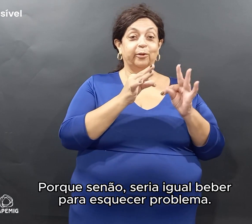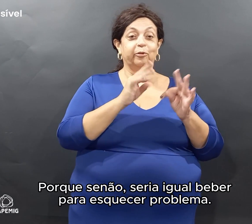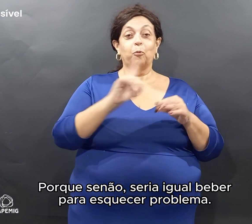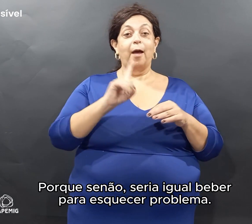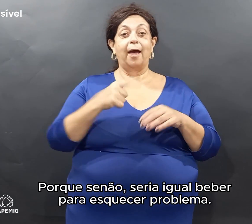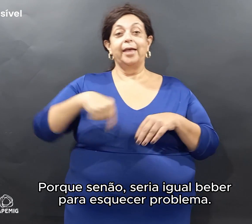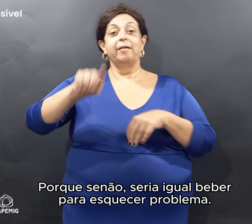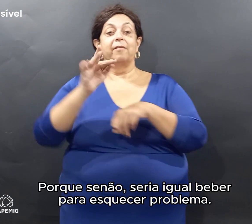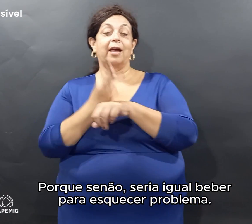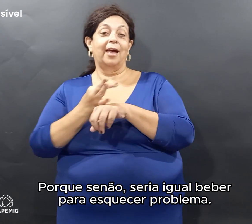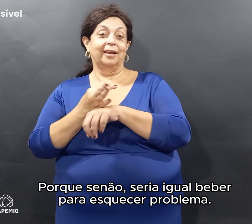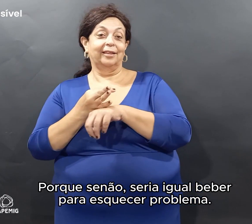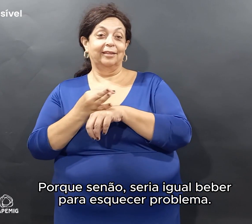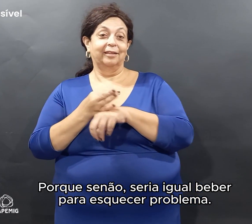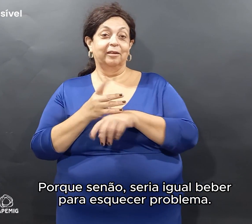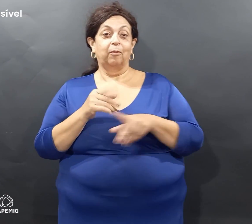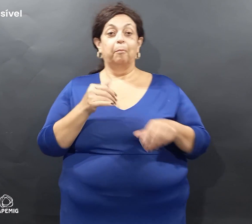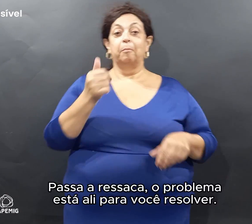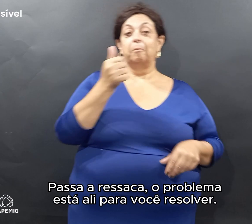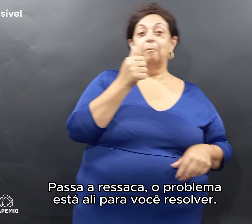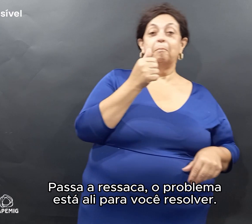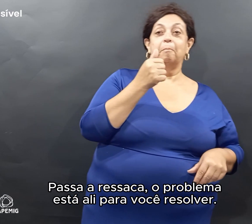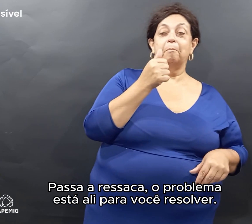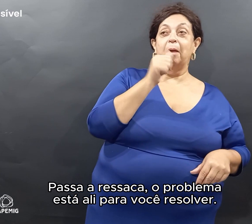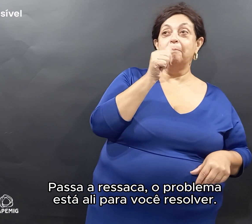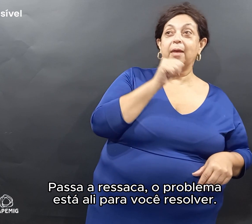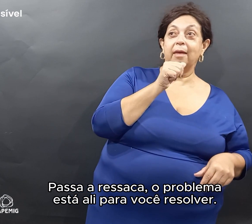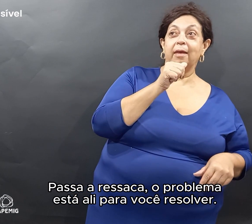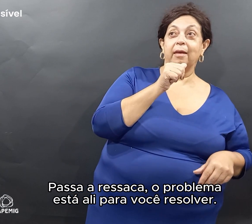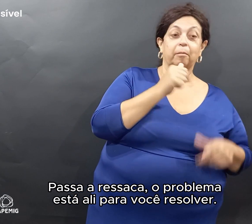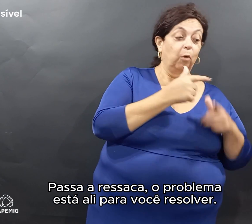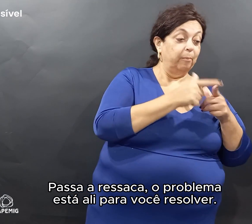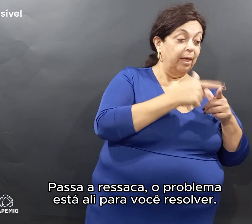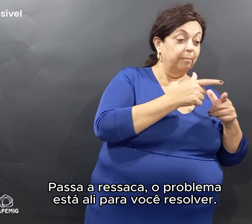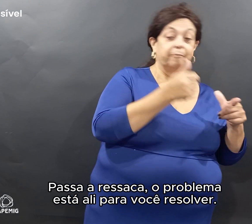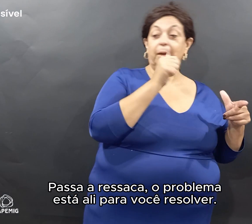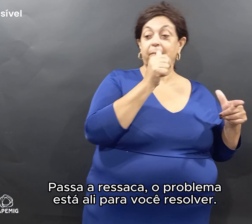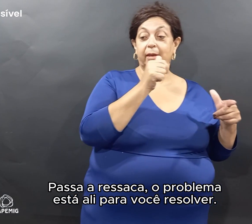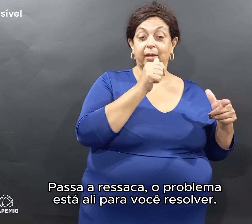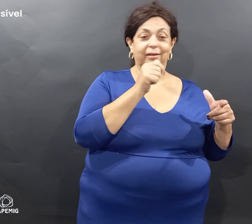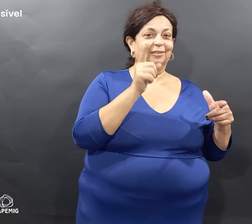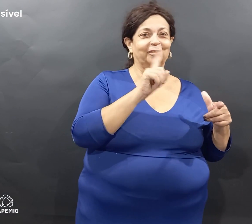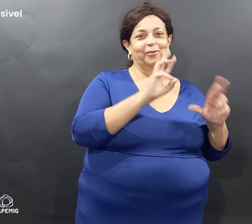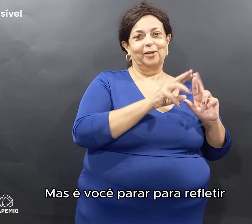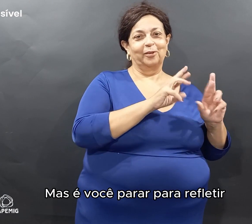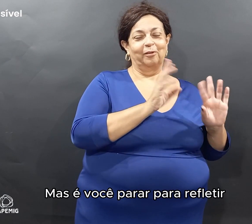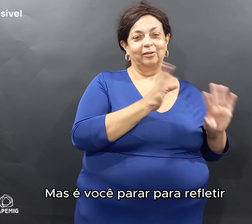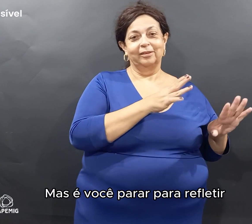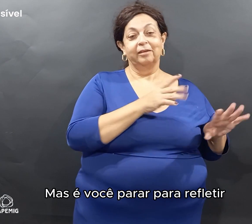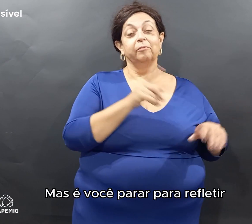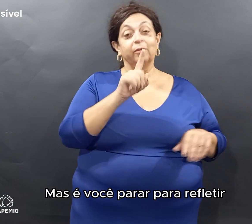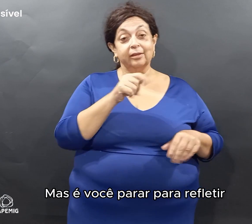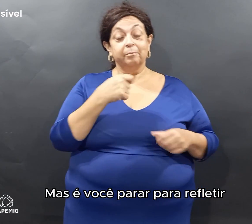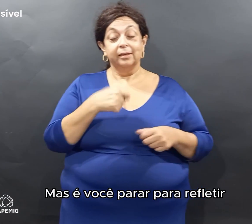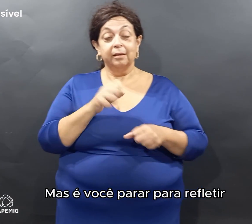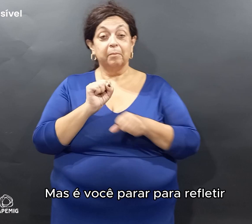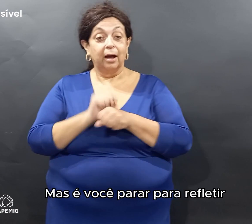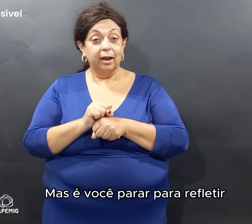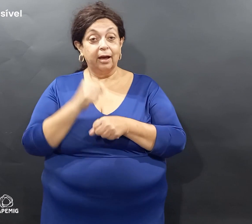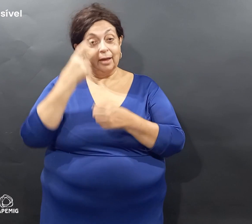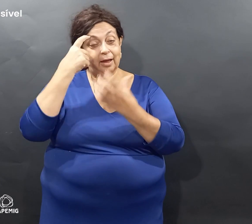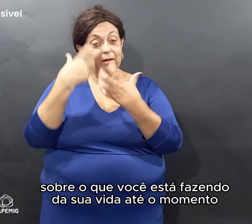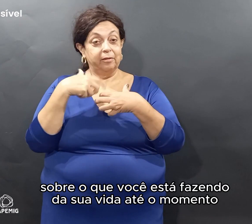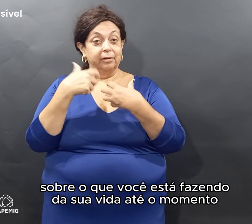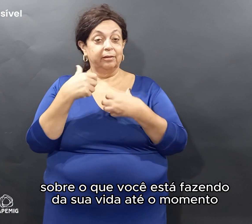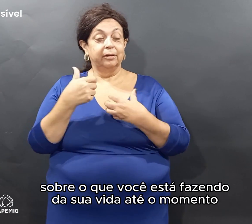Porque senão seria igual o bebê para esquecer problema. Passa a ressaca, o problema está ali para você resolver. Mas é você parar para